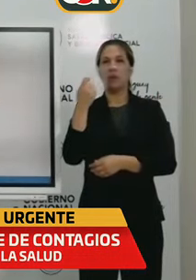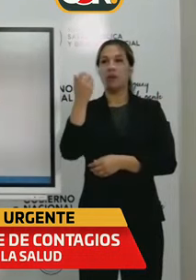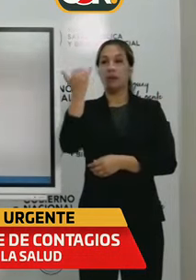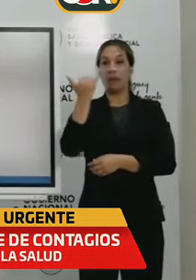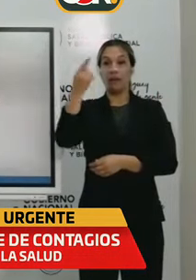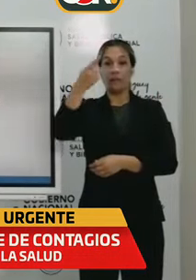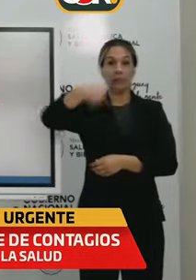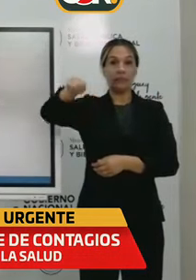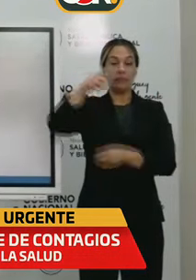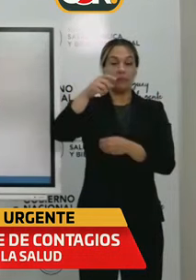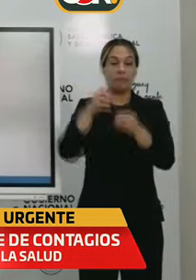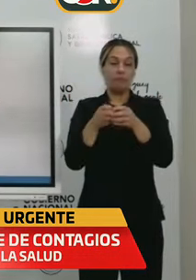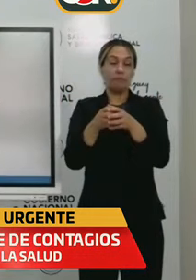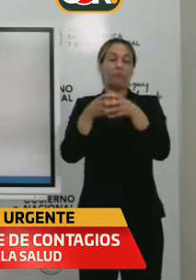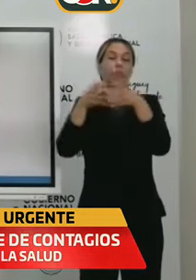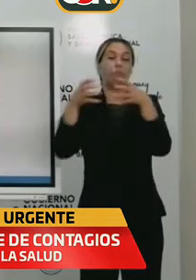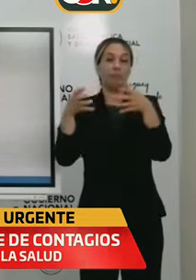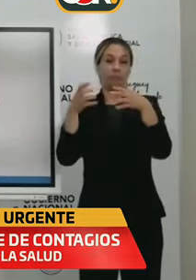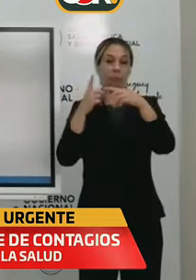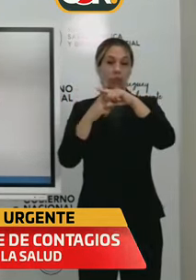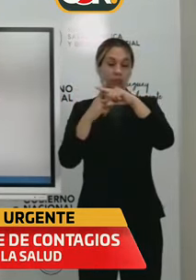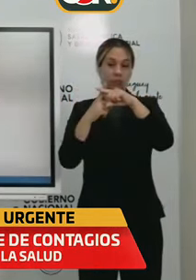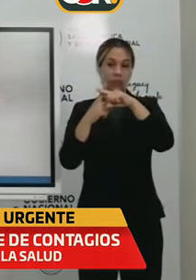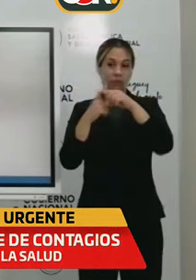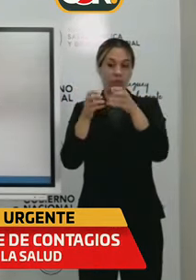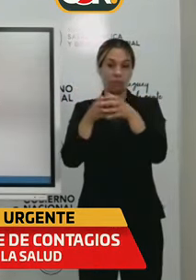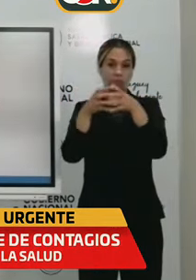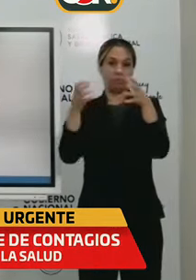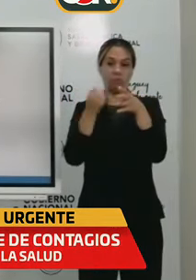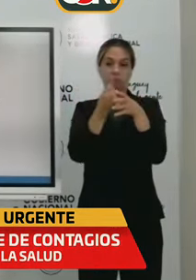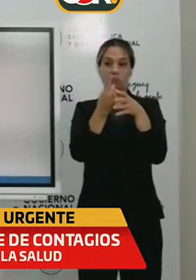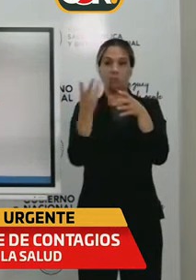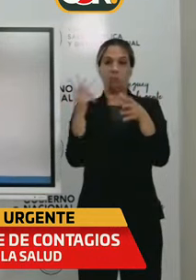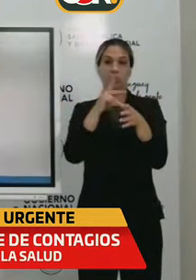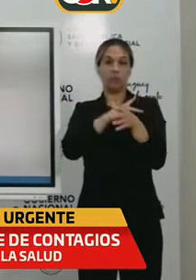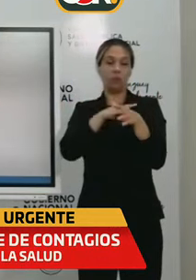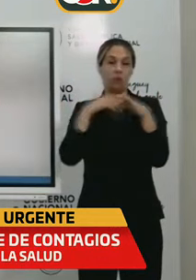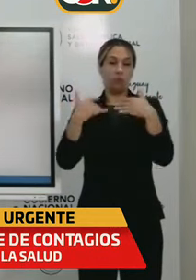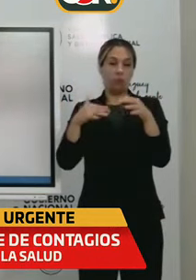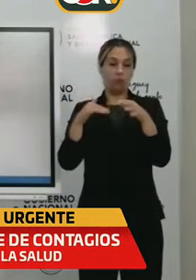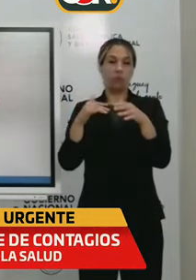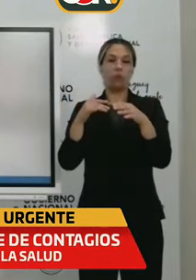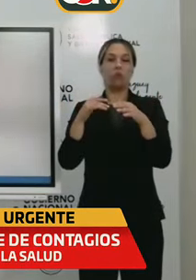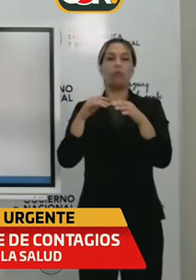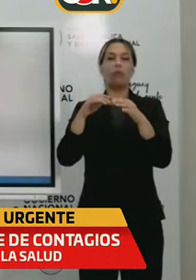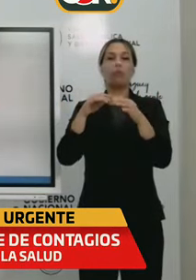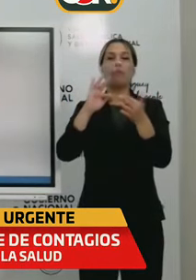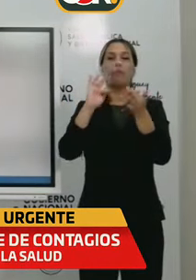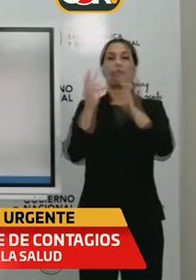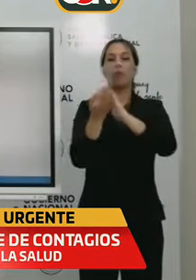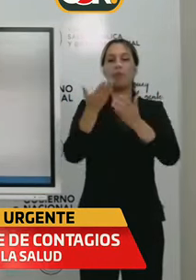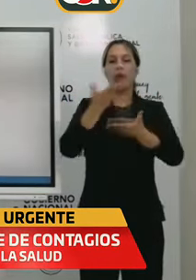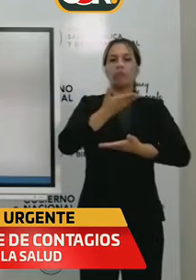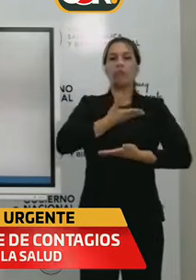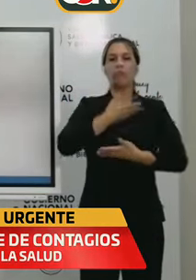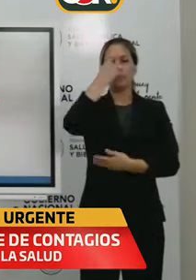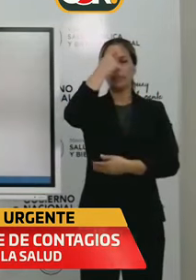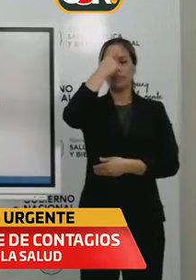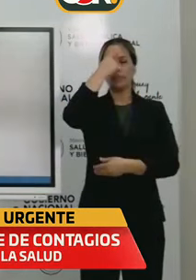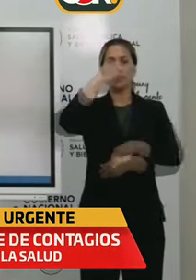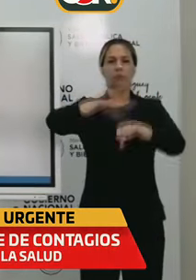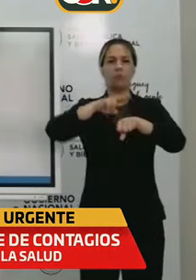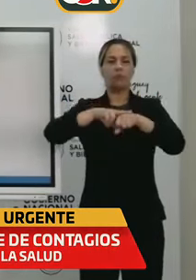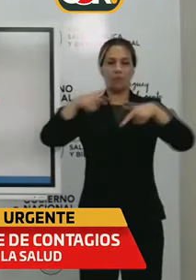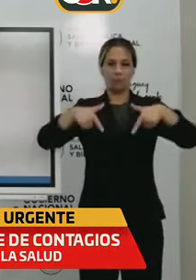hay un número importante de casos, las medidas lo tomó la municipalidad, un